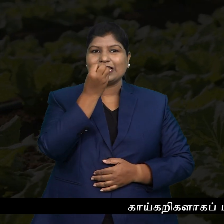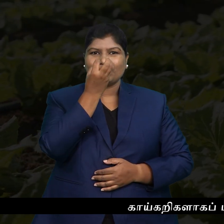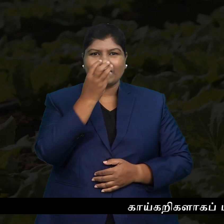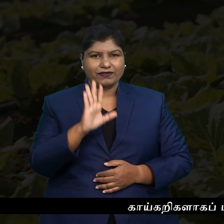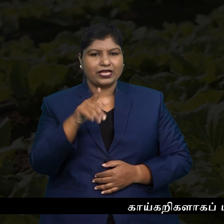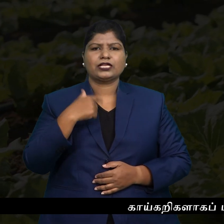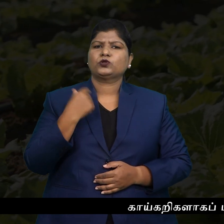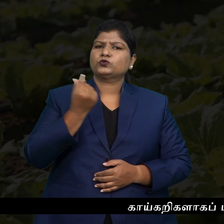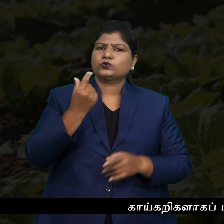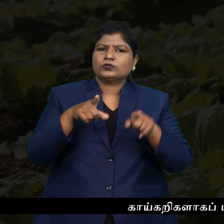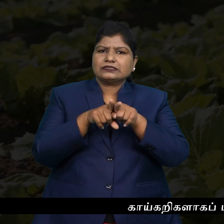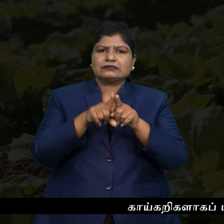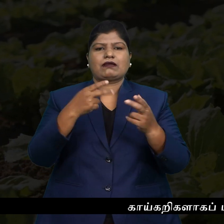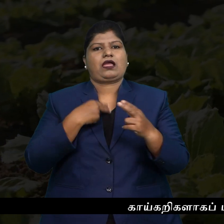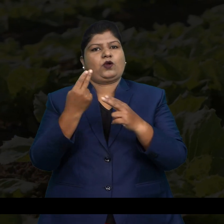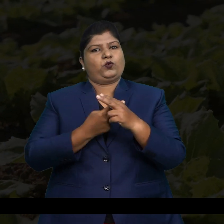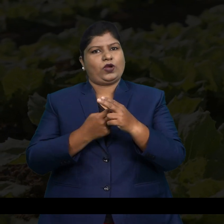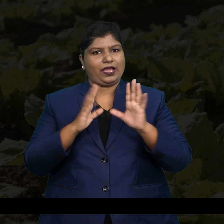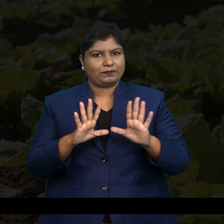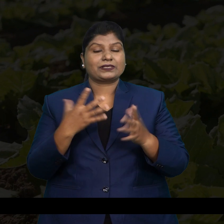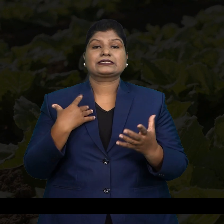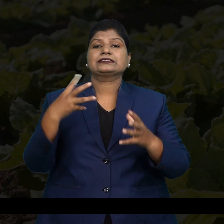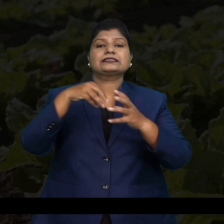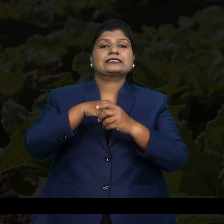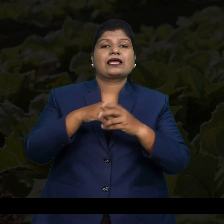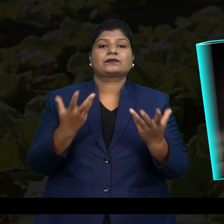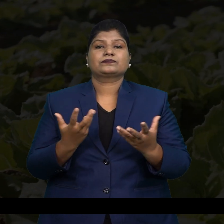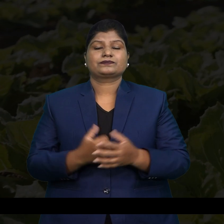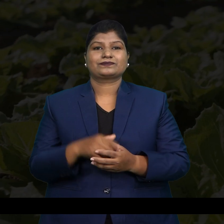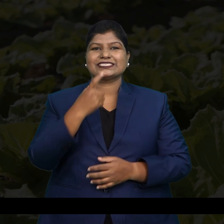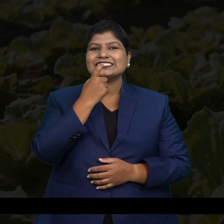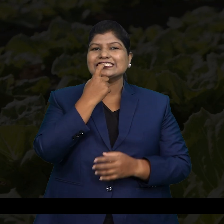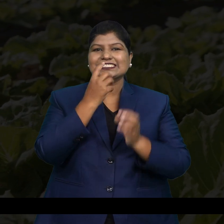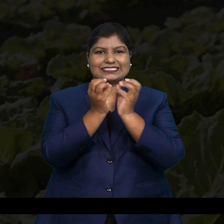காய்கறிகளாக பயன்படுத்தப்படும் பூக்களில் பூக்கோசு,